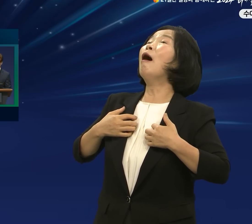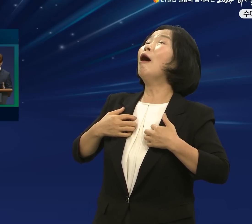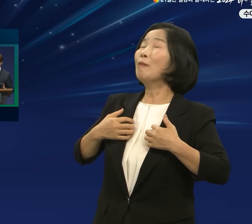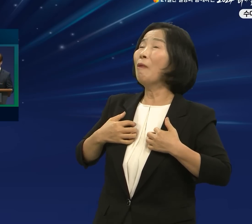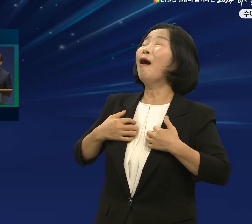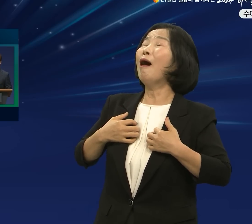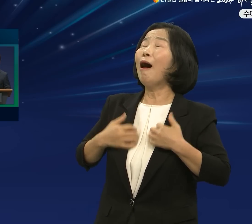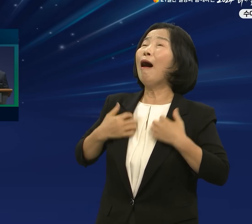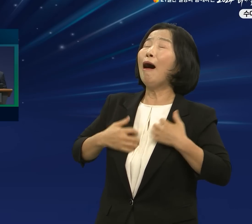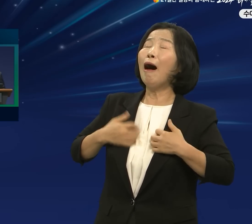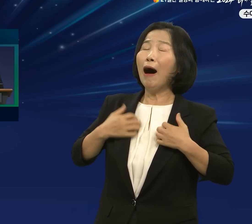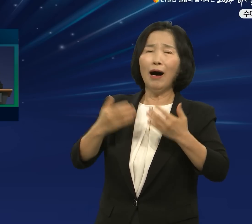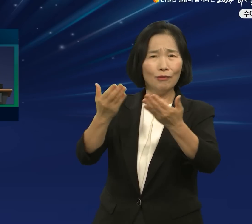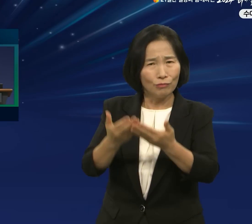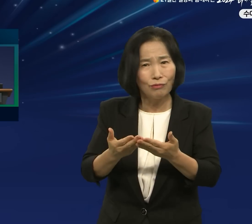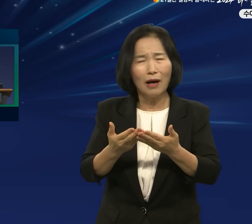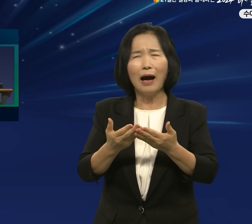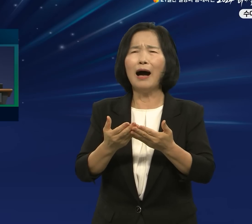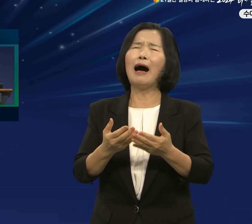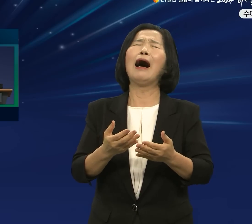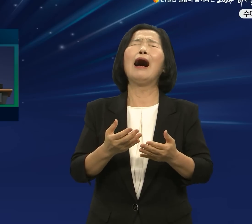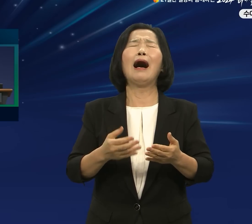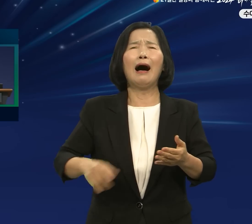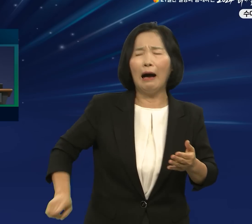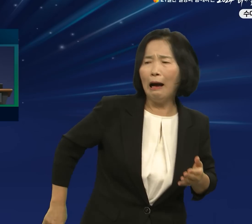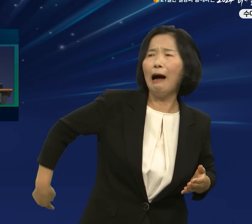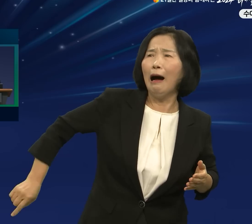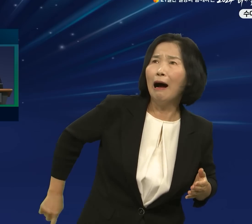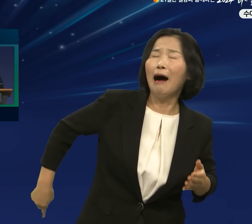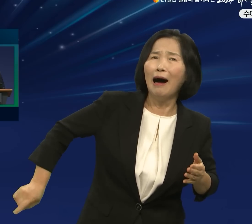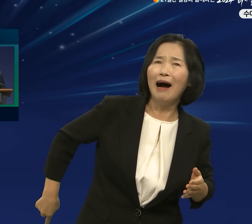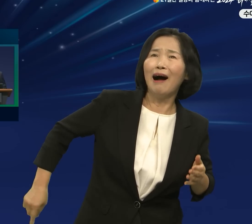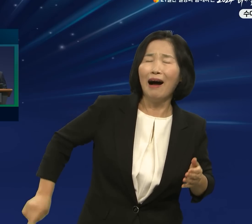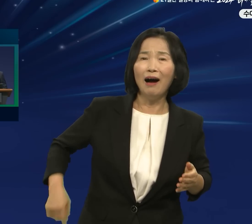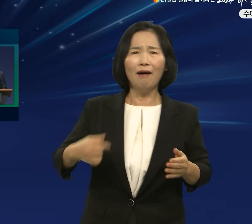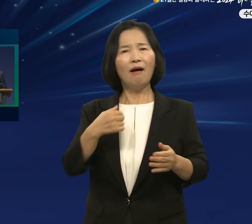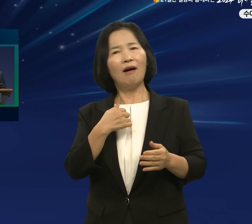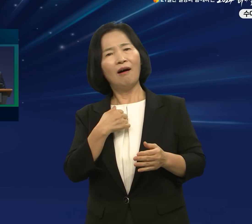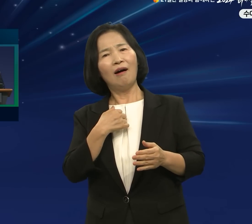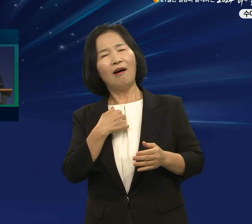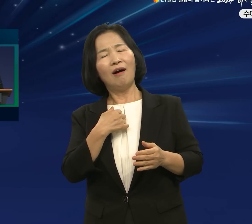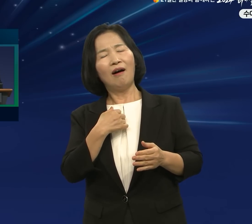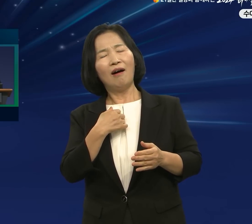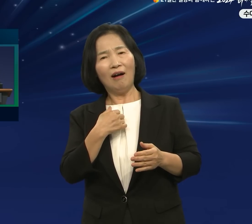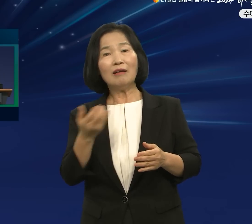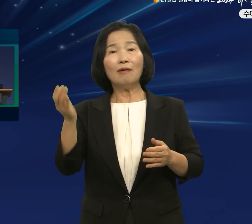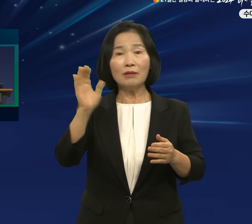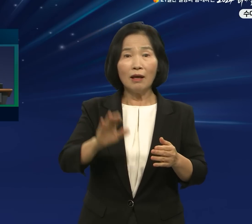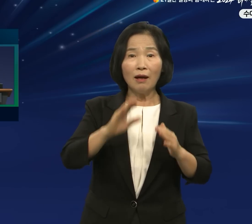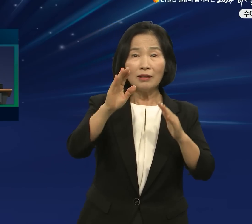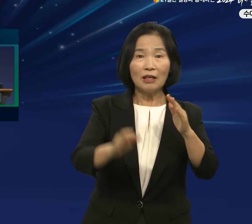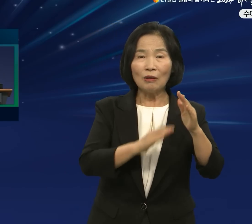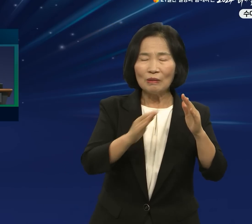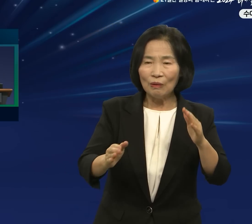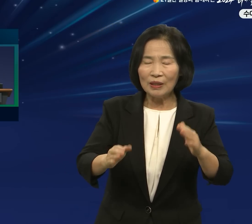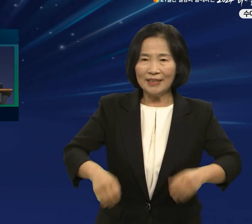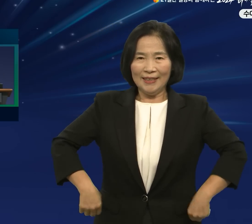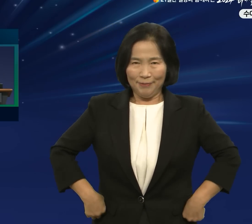앞뒤로 움직이면서 저를 맞아주었습니다. 시간이 지나면서 그 소들도 성도로